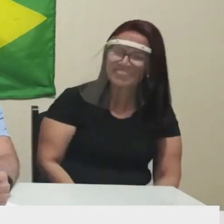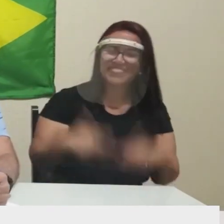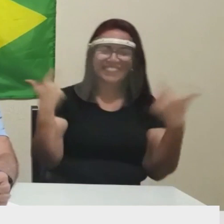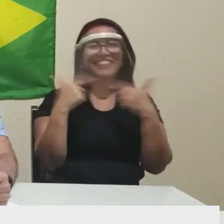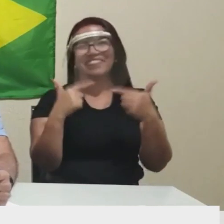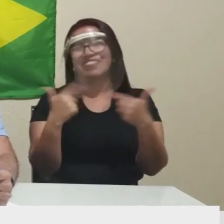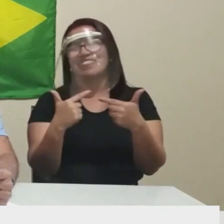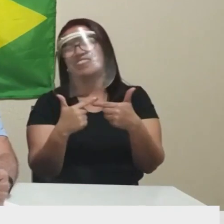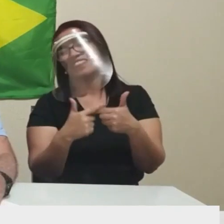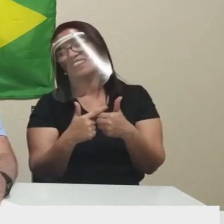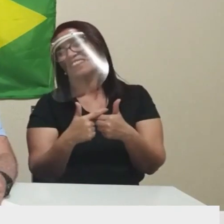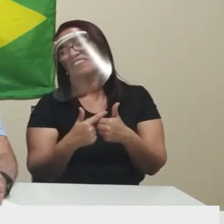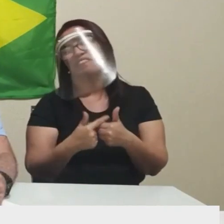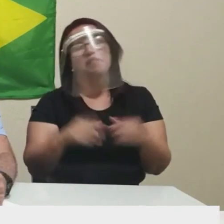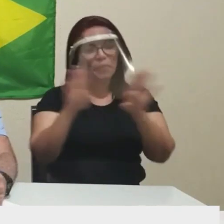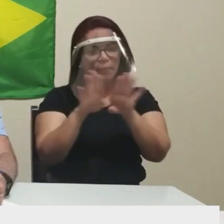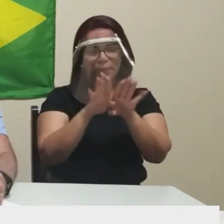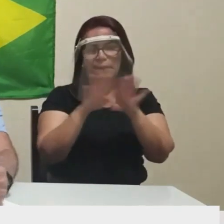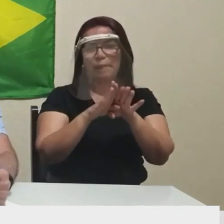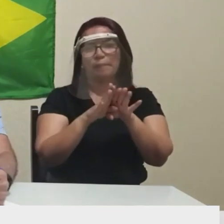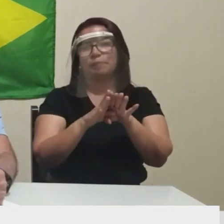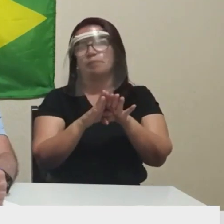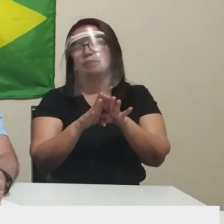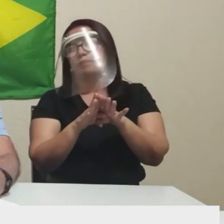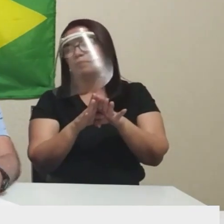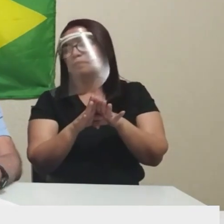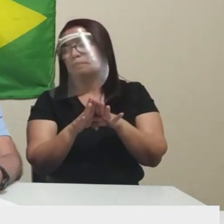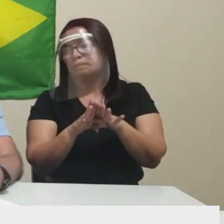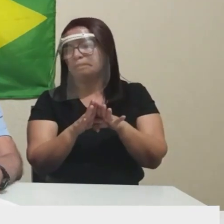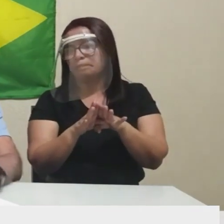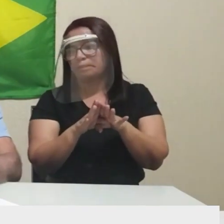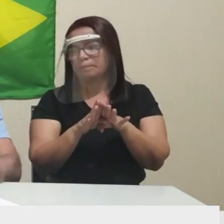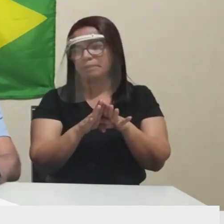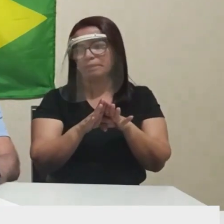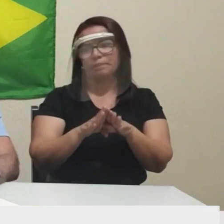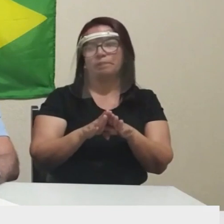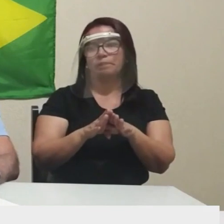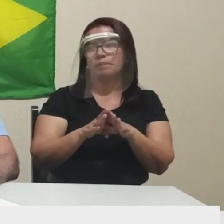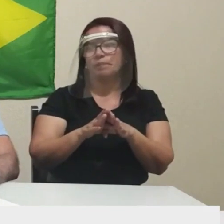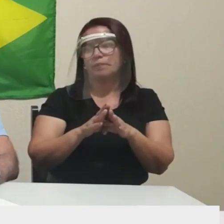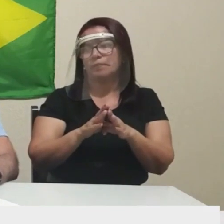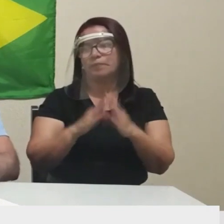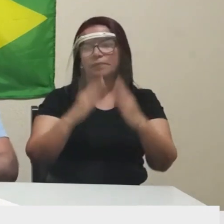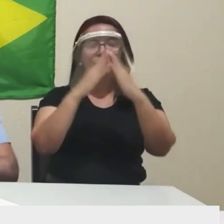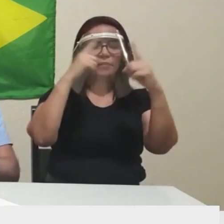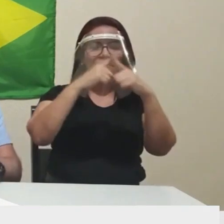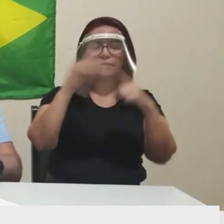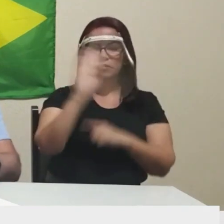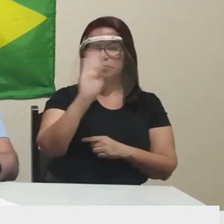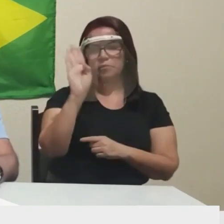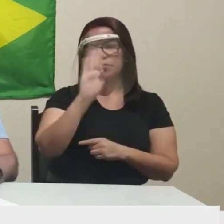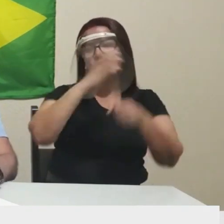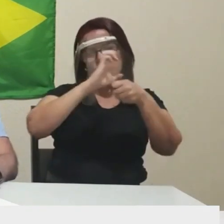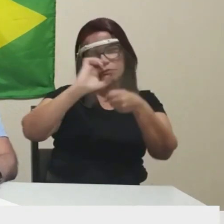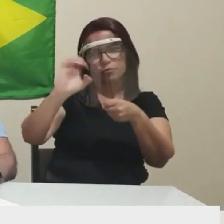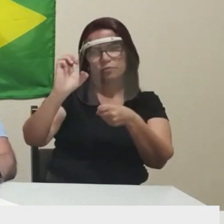Ela também, por coincidência, é evangélica, é da Igreja Batista aqui de Alvorada. Então, Cristiane, obrigado aí.